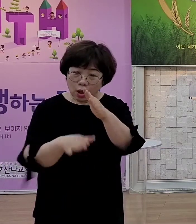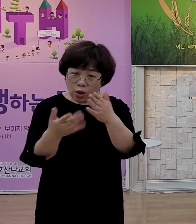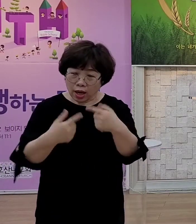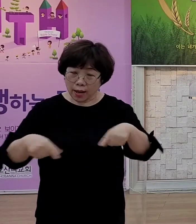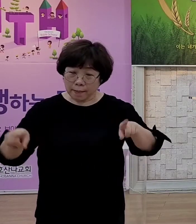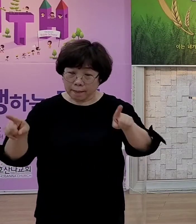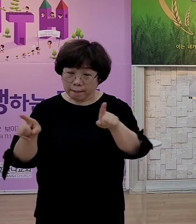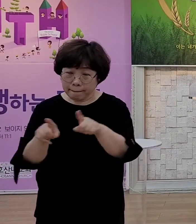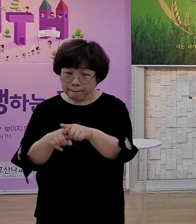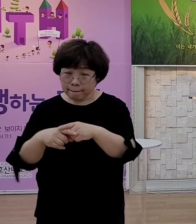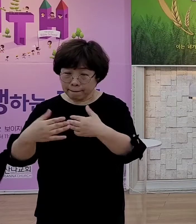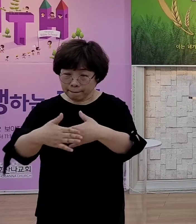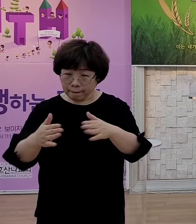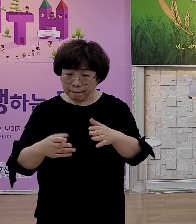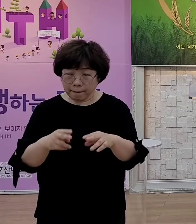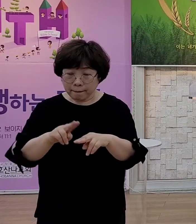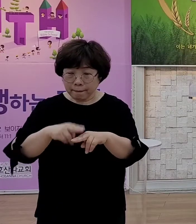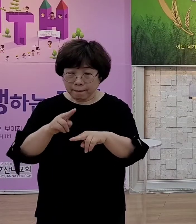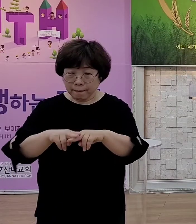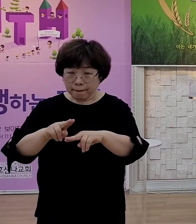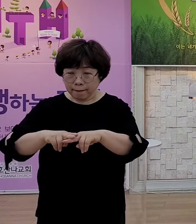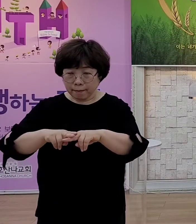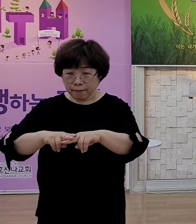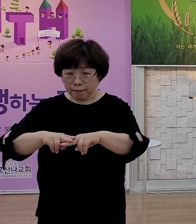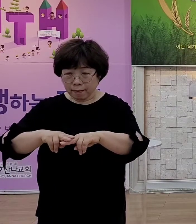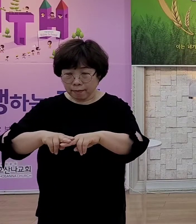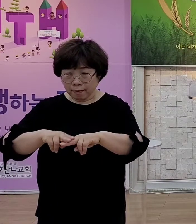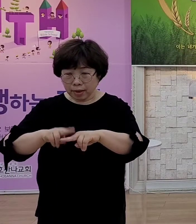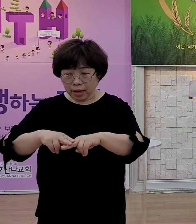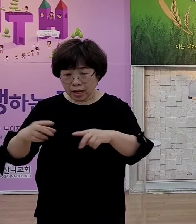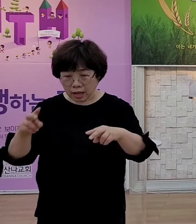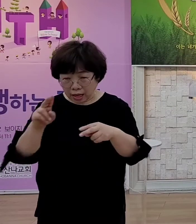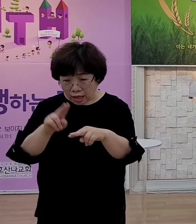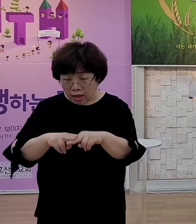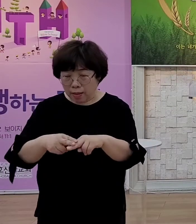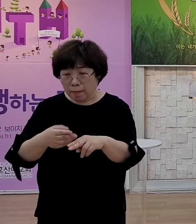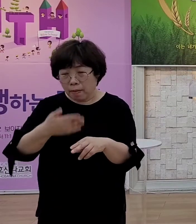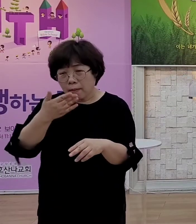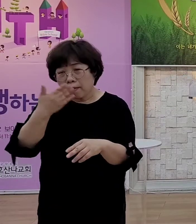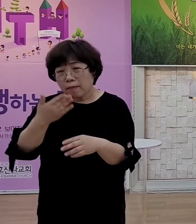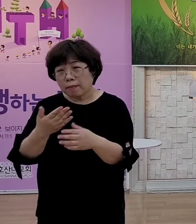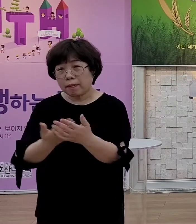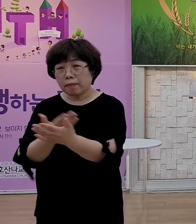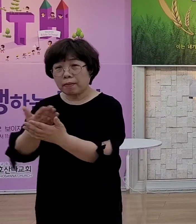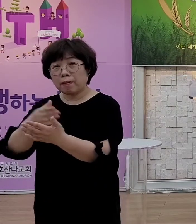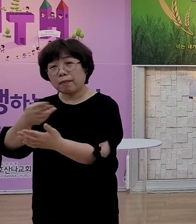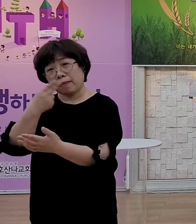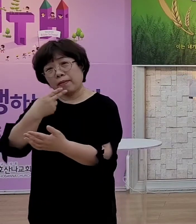함께 한 상에 둘러 앉아서 밥을 먹는다. 여러분, 이게 얼마나 큰 행복인지.